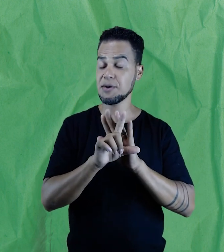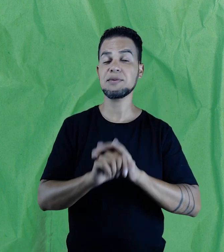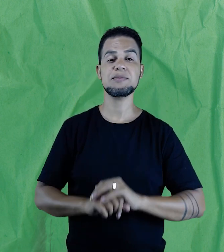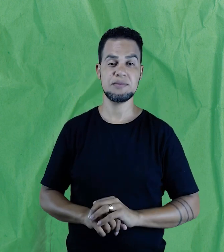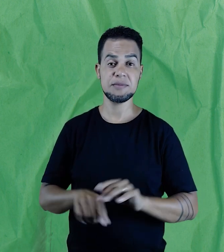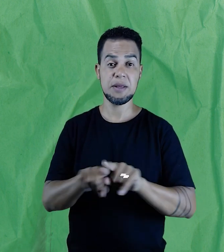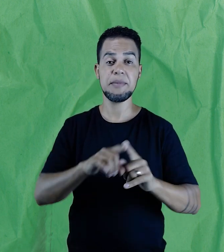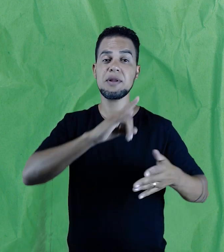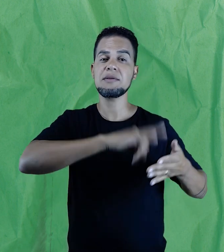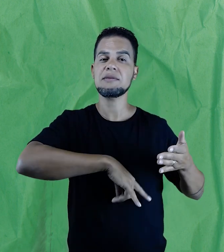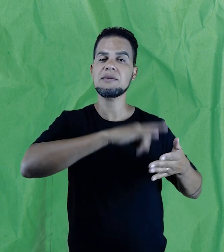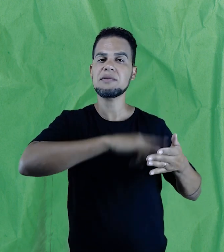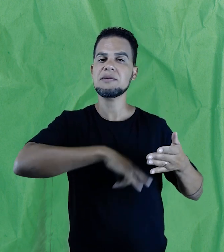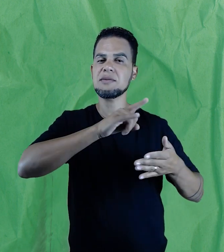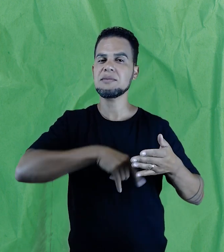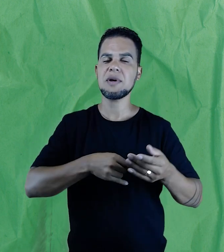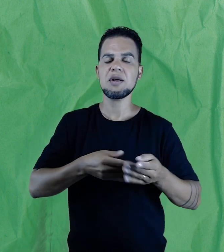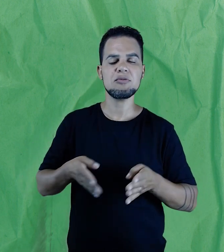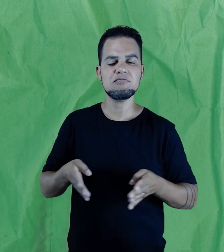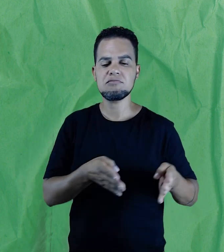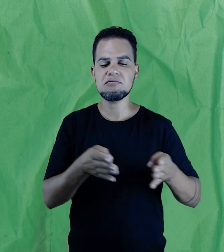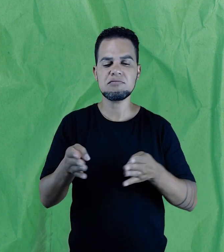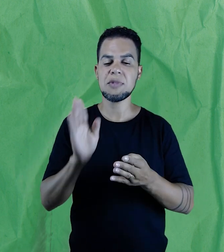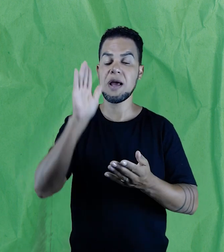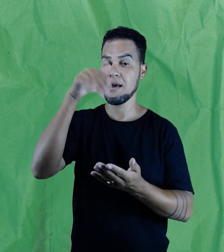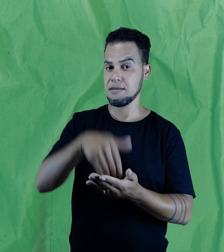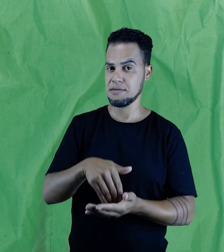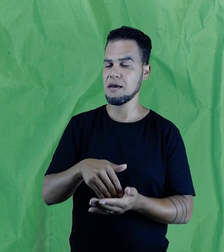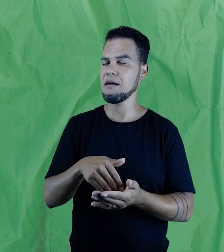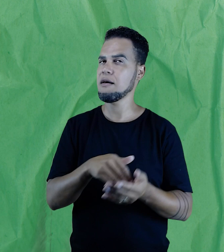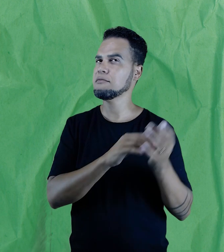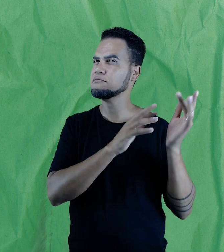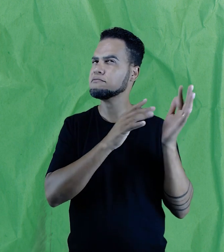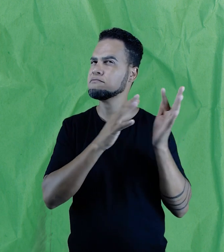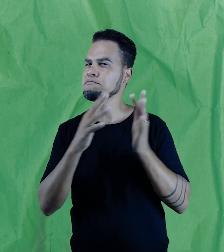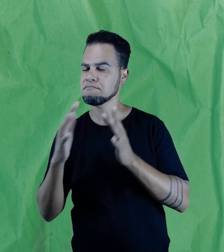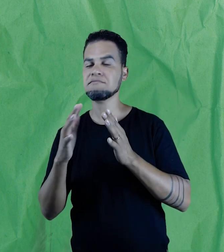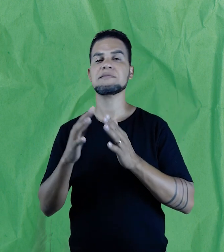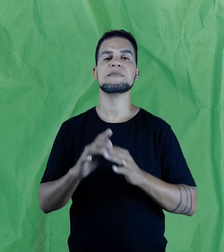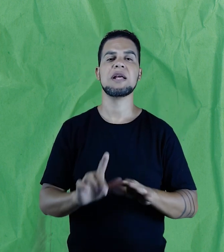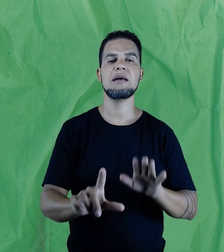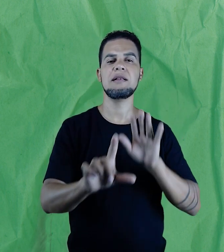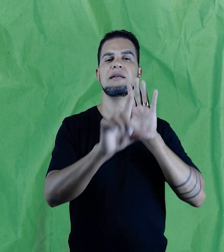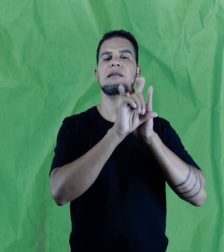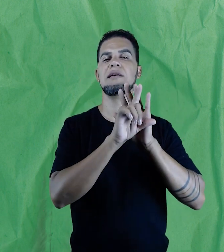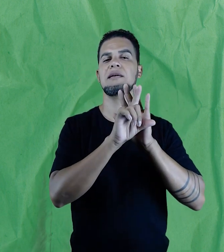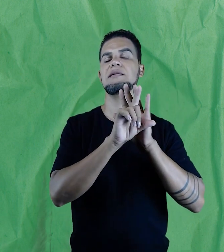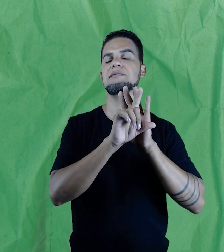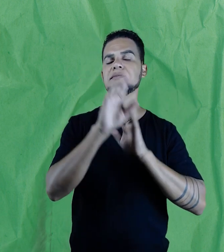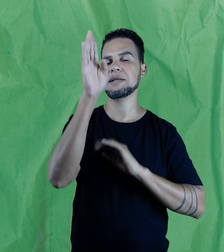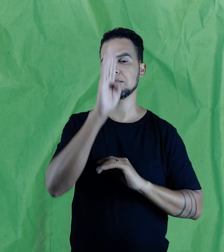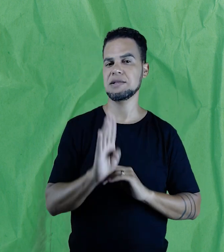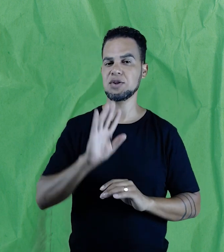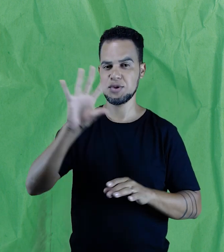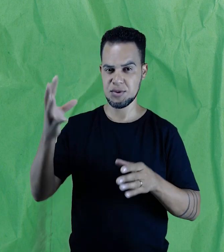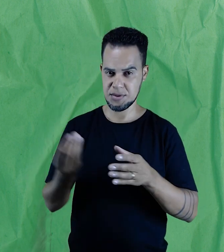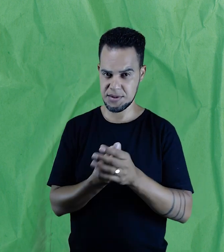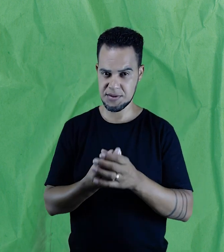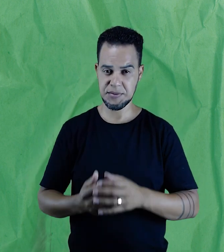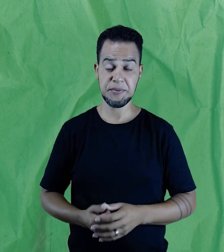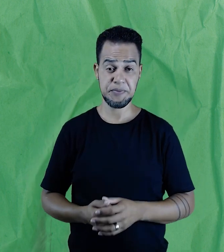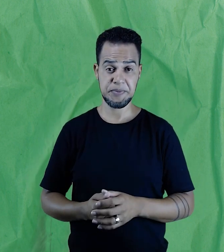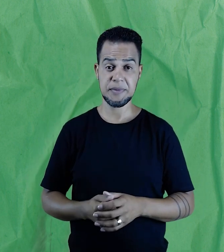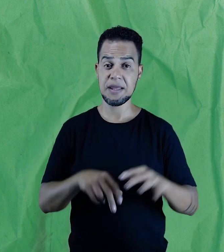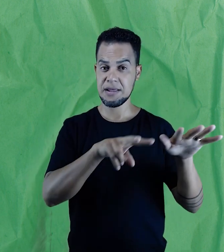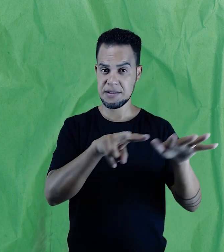legislação e documentos que nos nortearam até chegar na nossa Lei Brasileira de Inclusão. Na